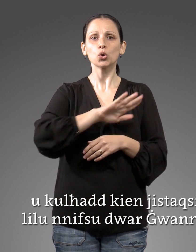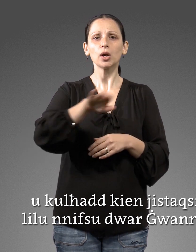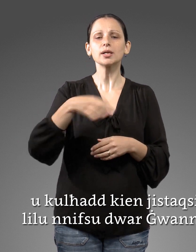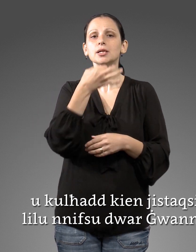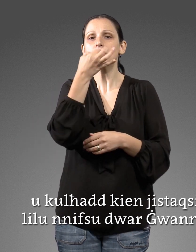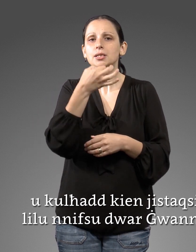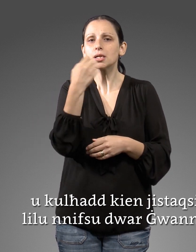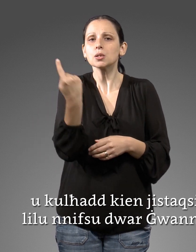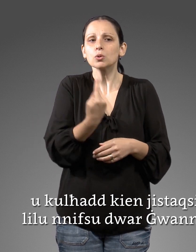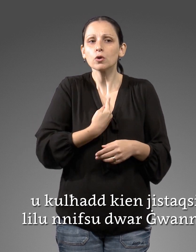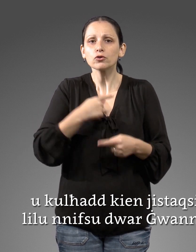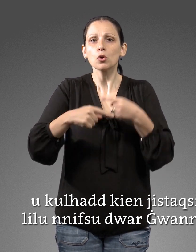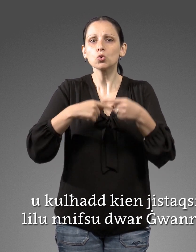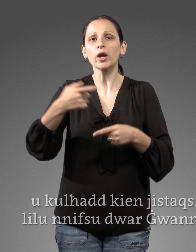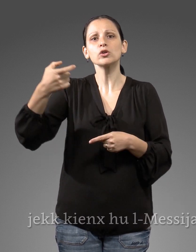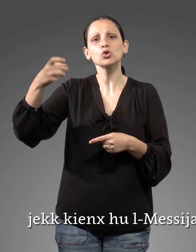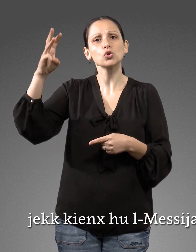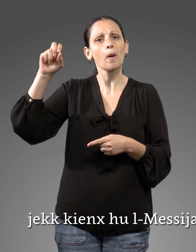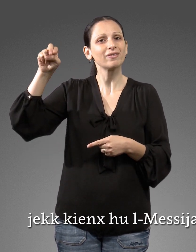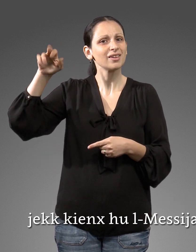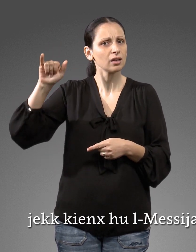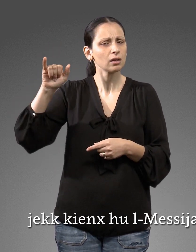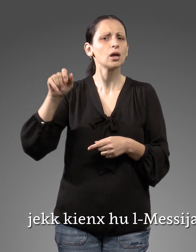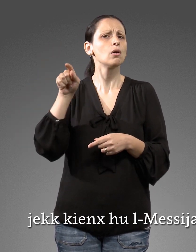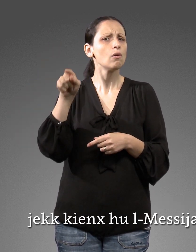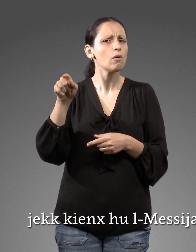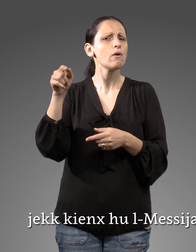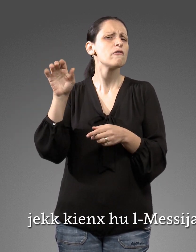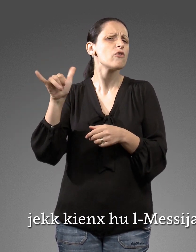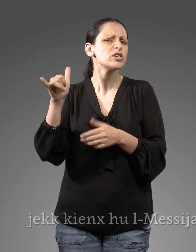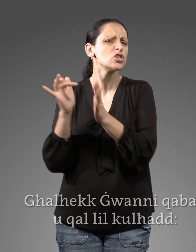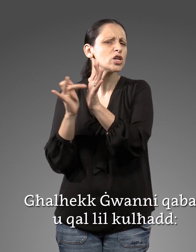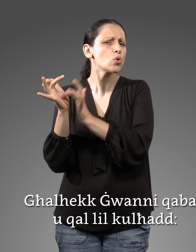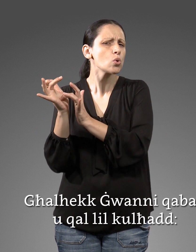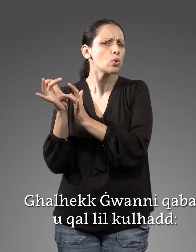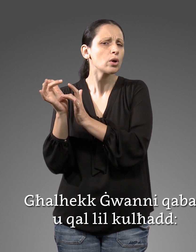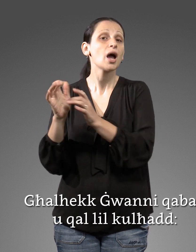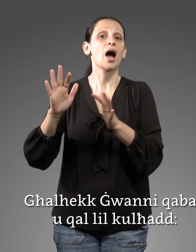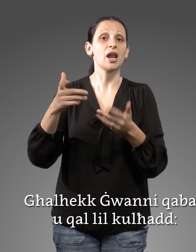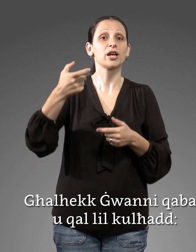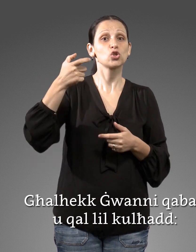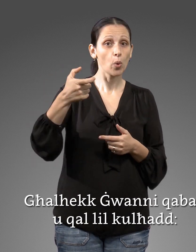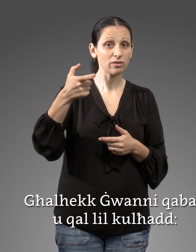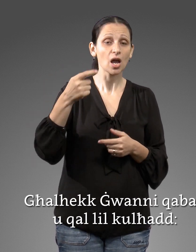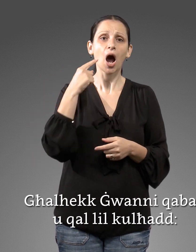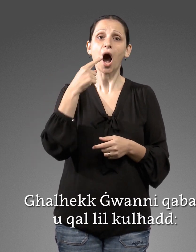li lun-nifsu dwar ġwanni Jek kinxu l-Messija Għalek ġwanni Aba tuqallil kolħat